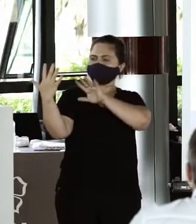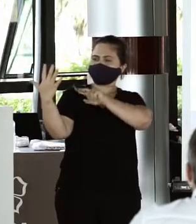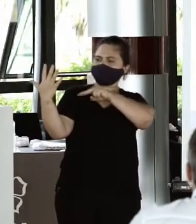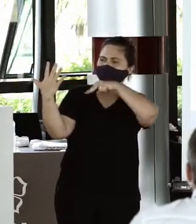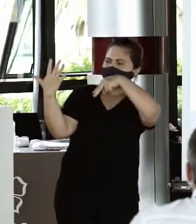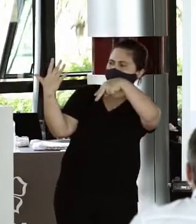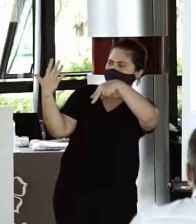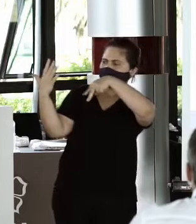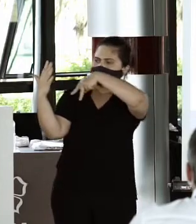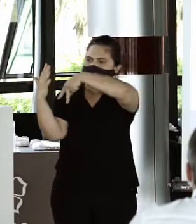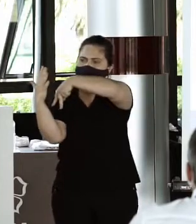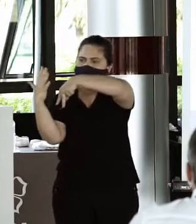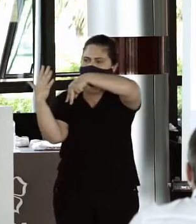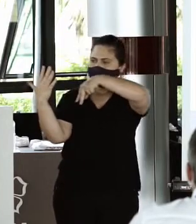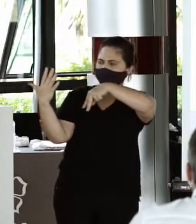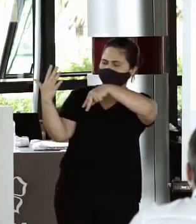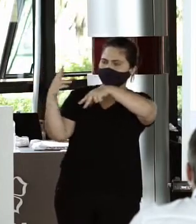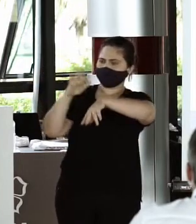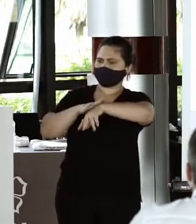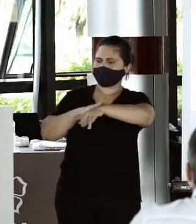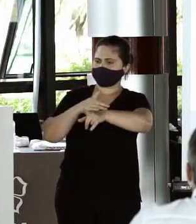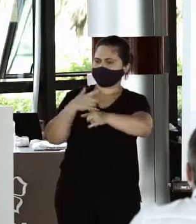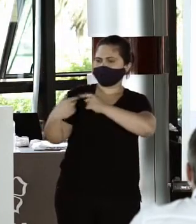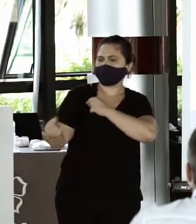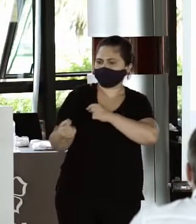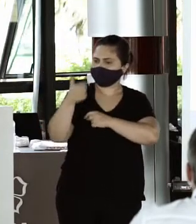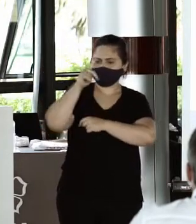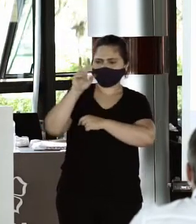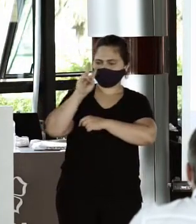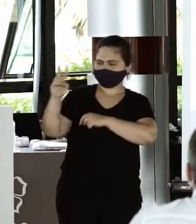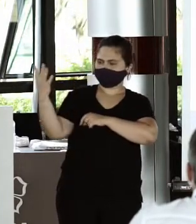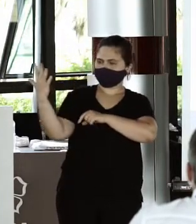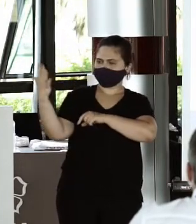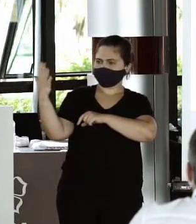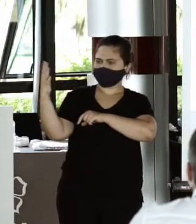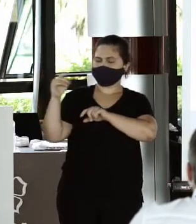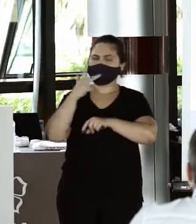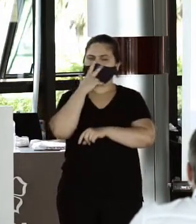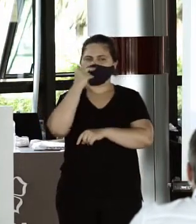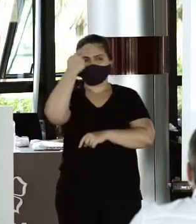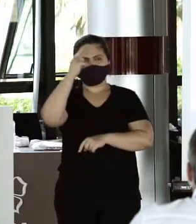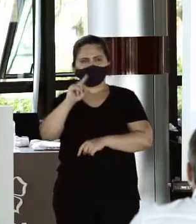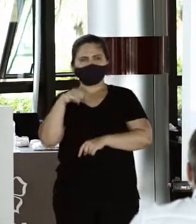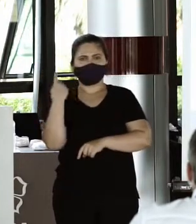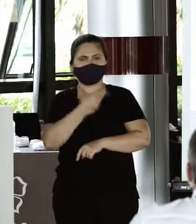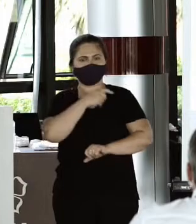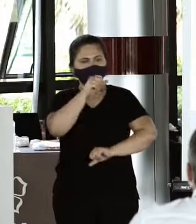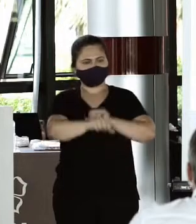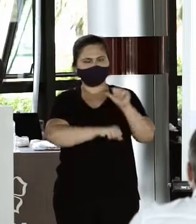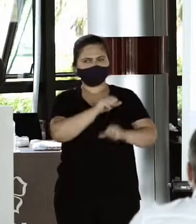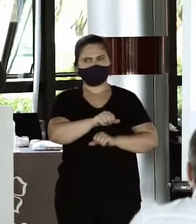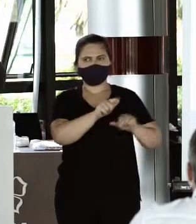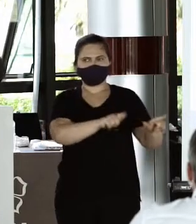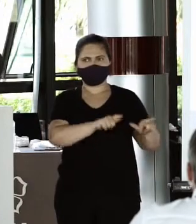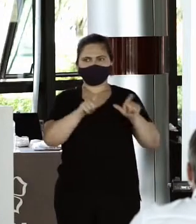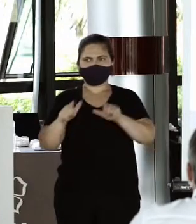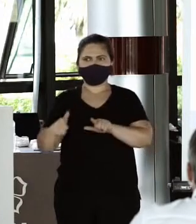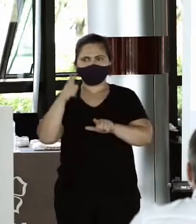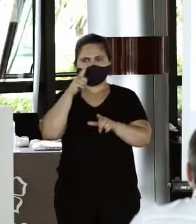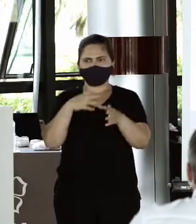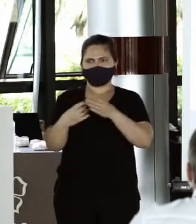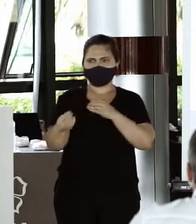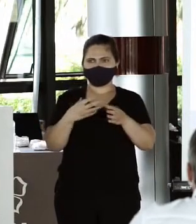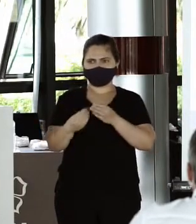mexe na frente do espelho, chega um determinado momento que você não vê mais o reflexo. É a mesma ideia. Então a gente muda o local para